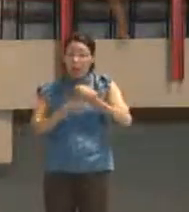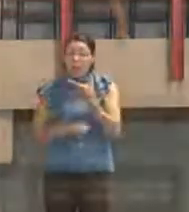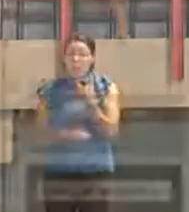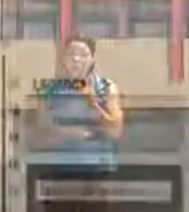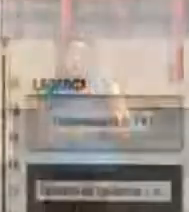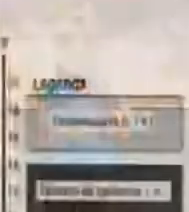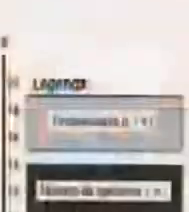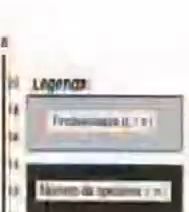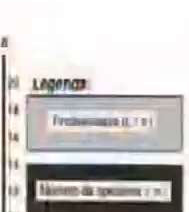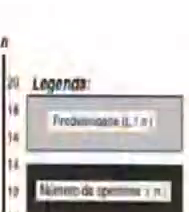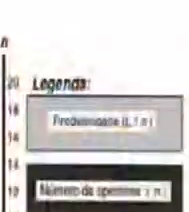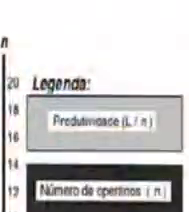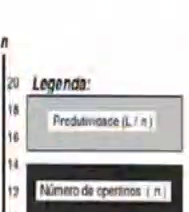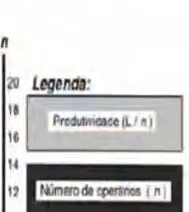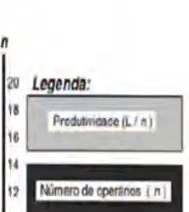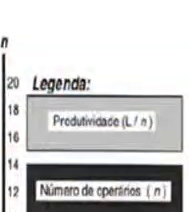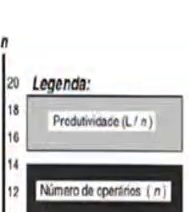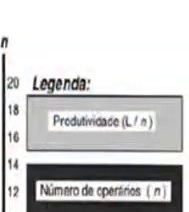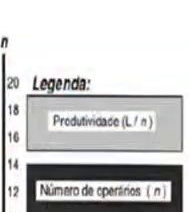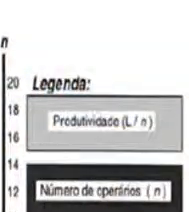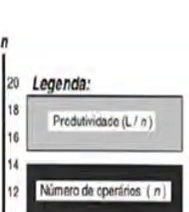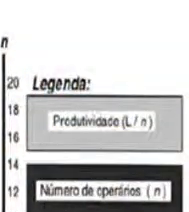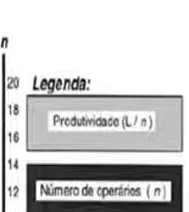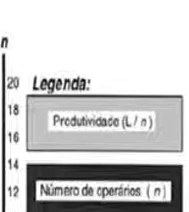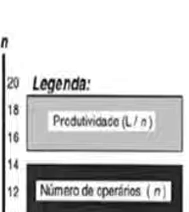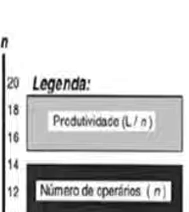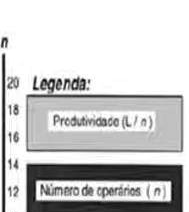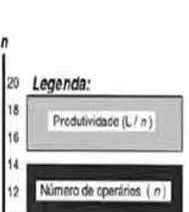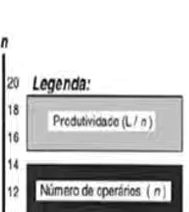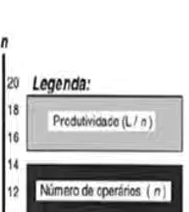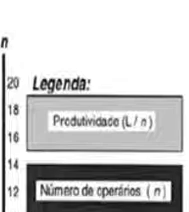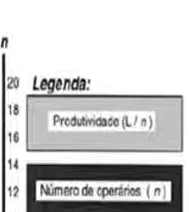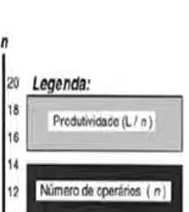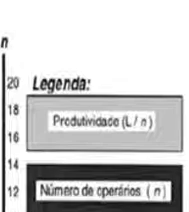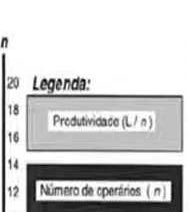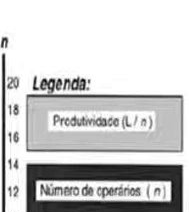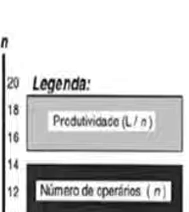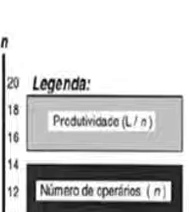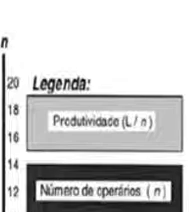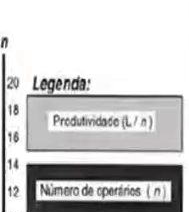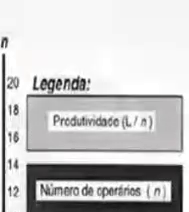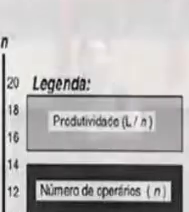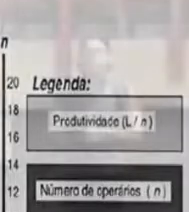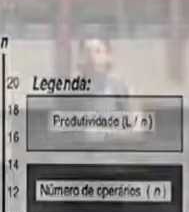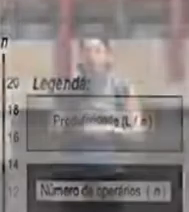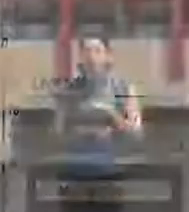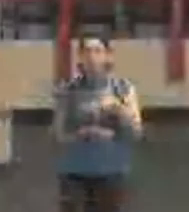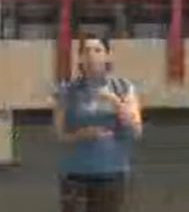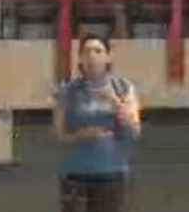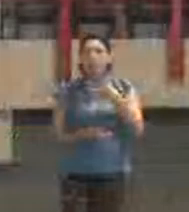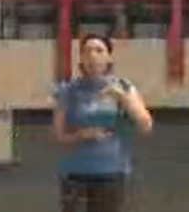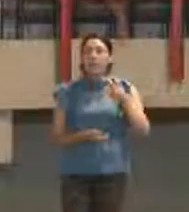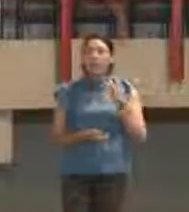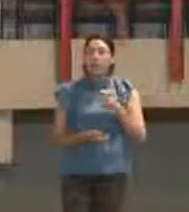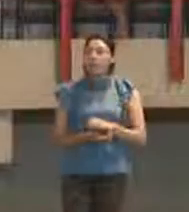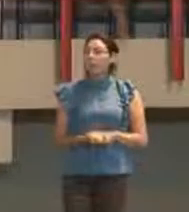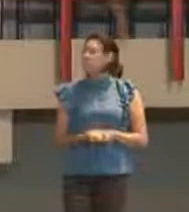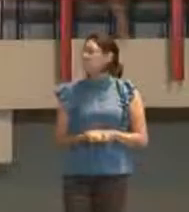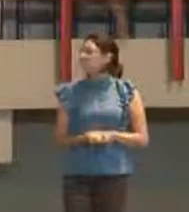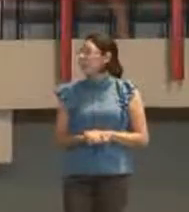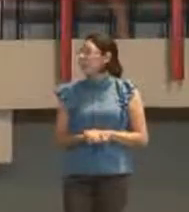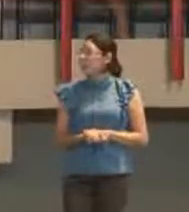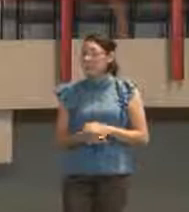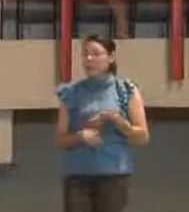ó. A maior produtividade realmente foi em 2002. Olha aí, galera, ó. 45, ó. Foi a